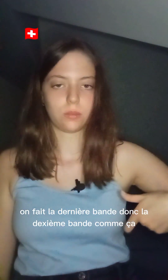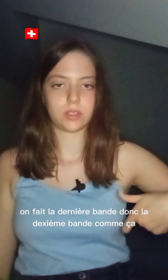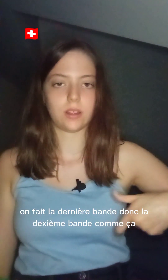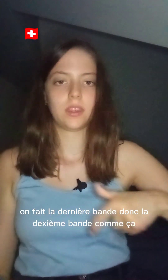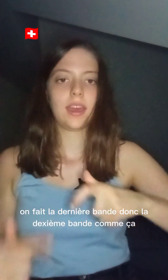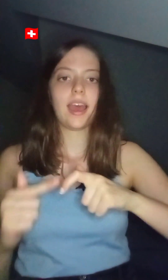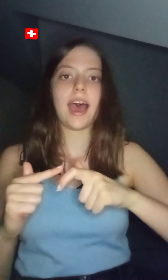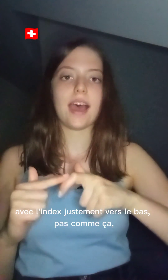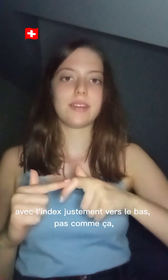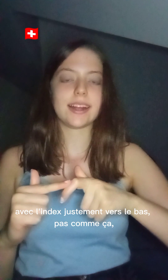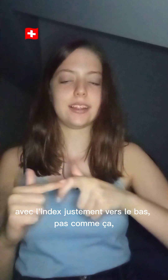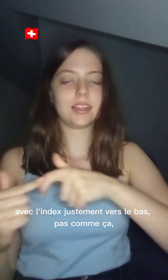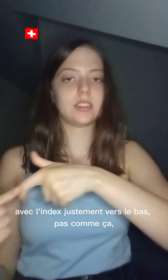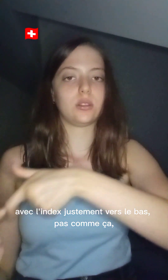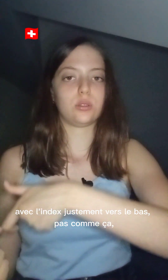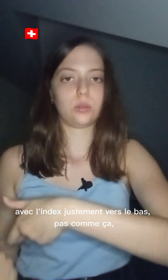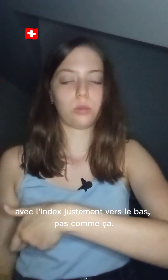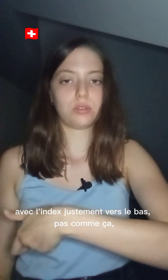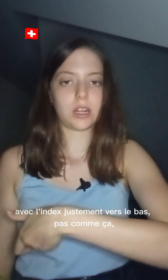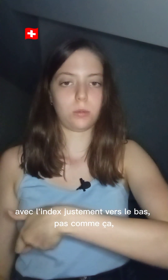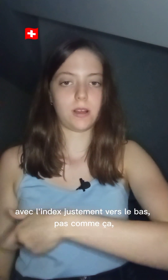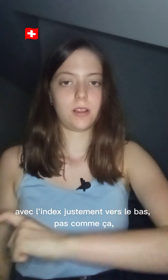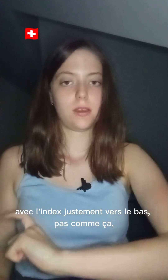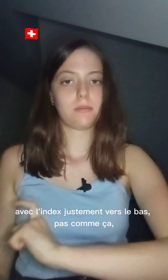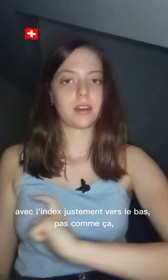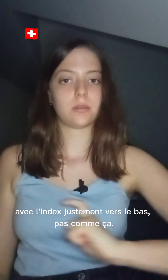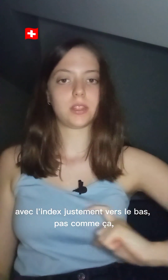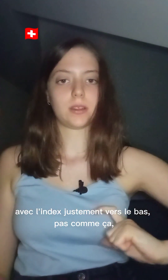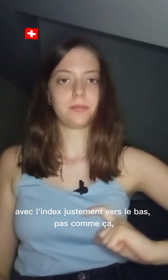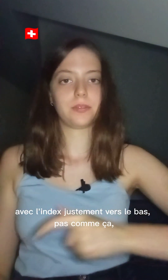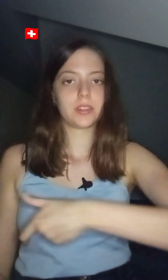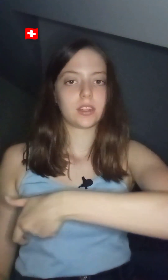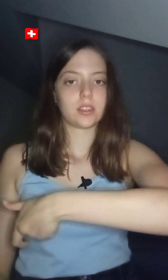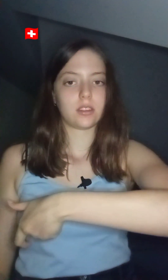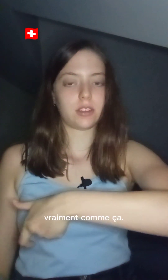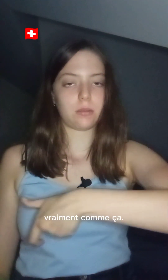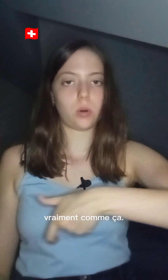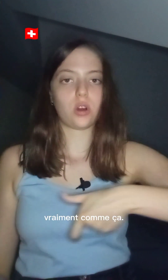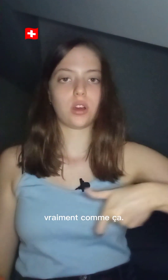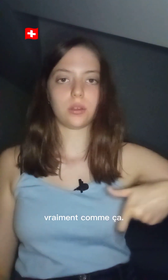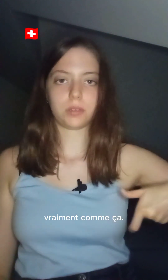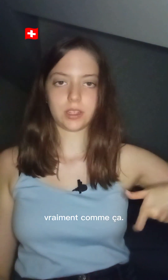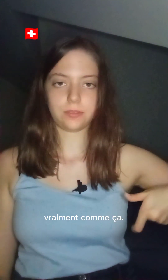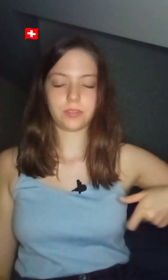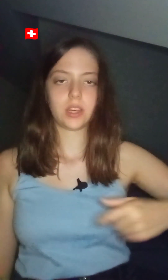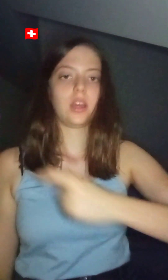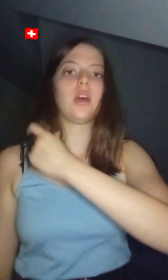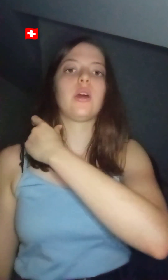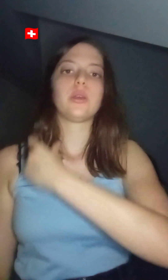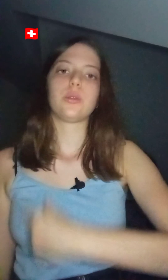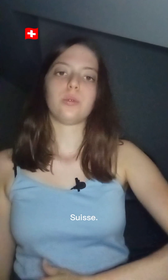ça, avec l'index justement vers le bas. Pas comme ça, vraiment comme ça.